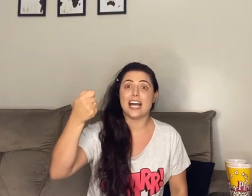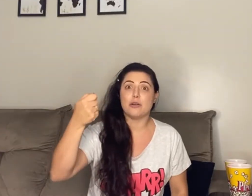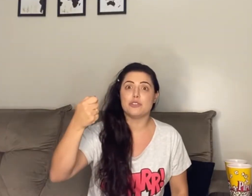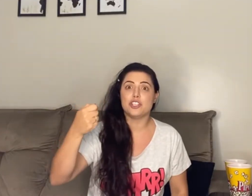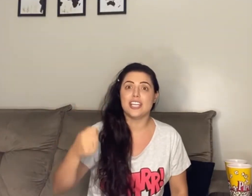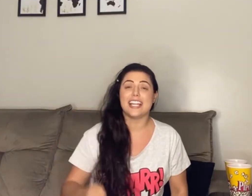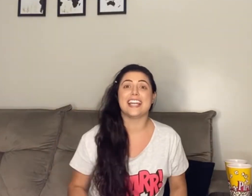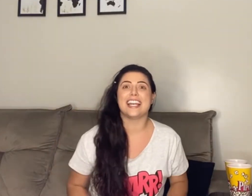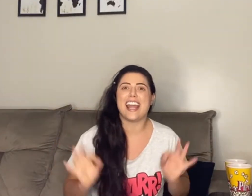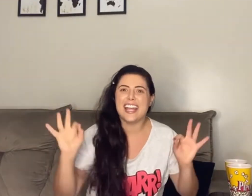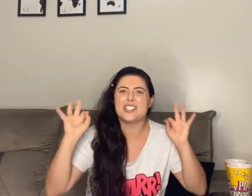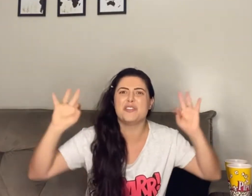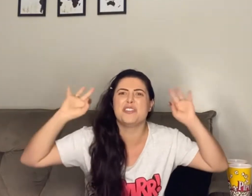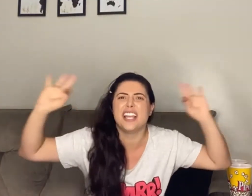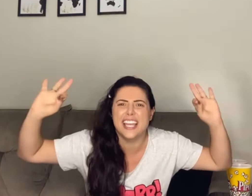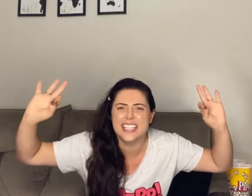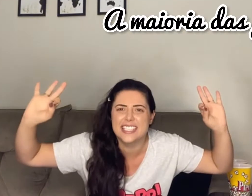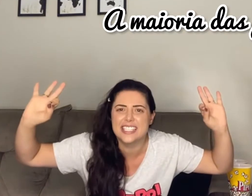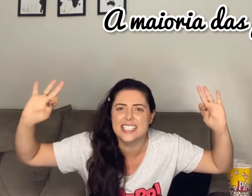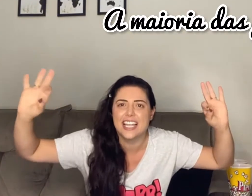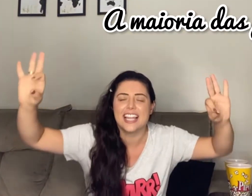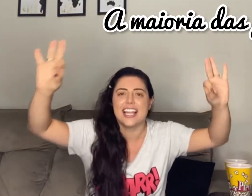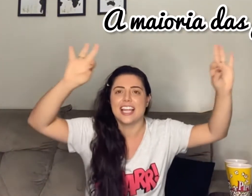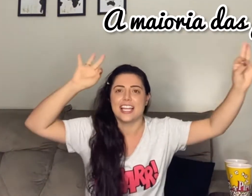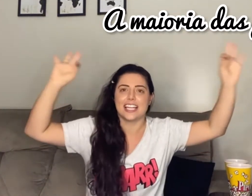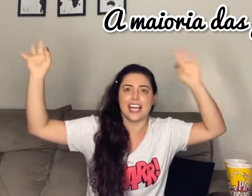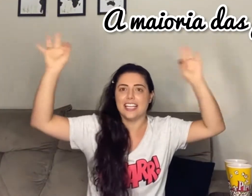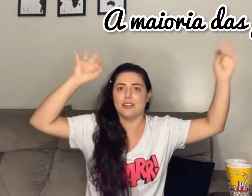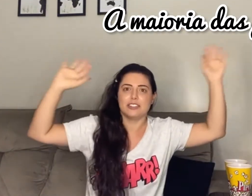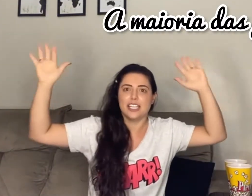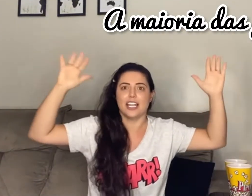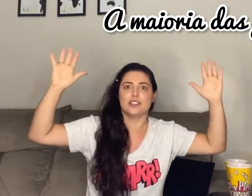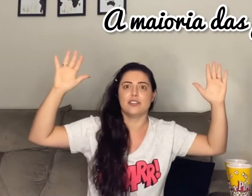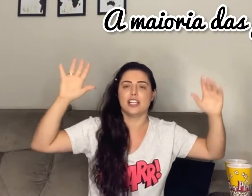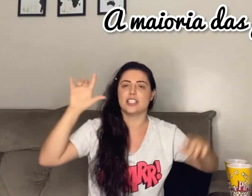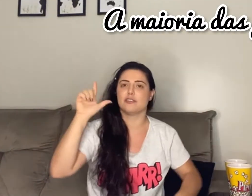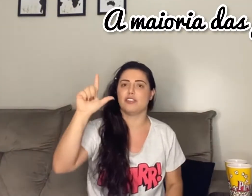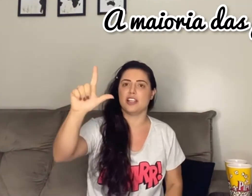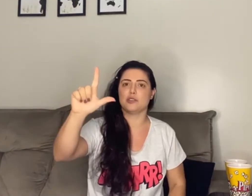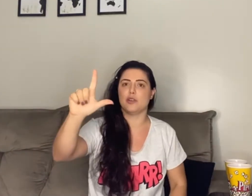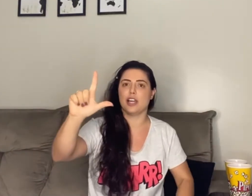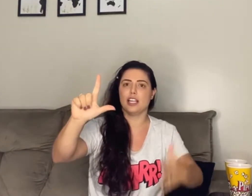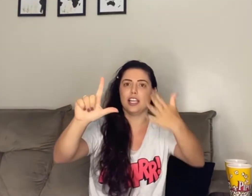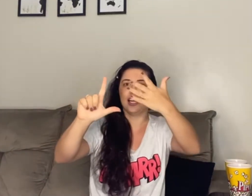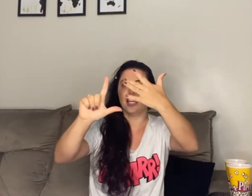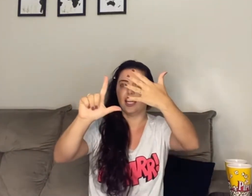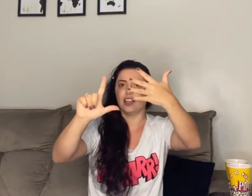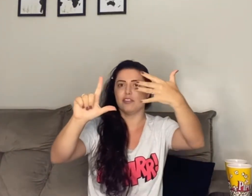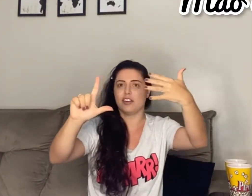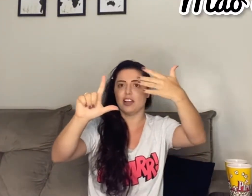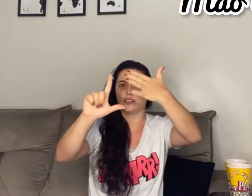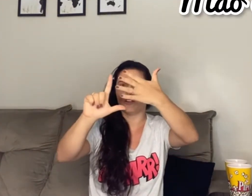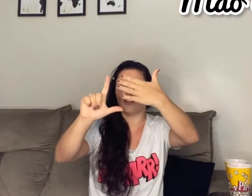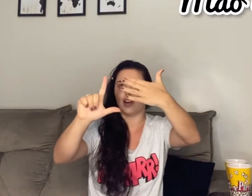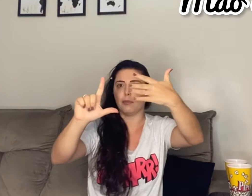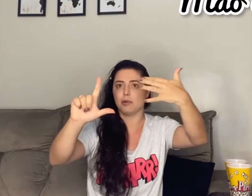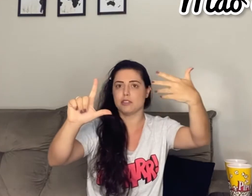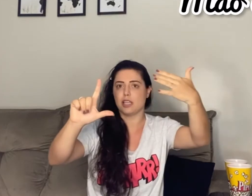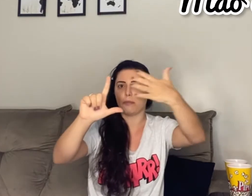Sinal de Netflix. Quem não tem Netflix, faz um L e faz, ó, a mãozinha pra